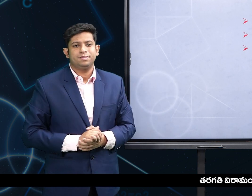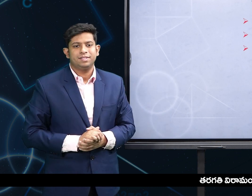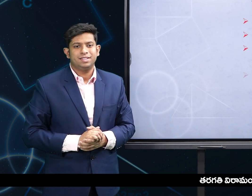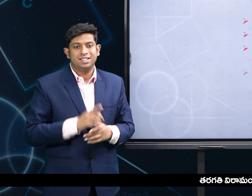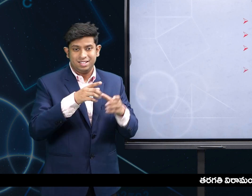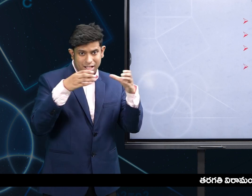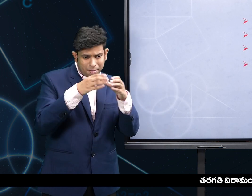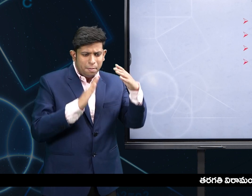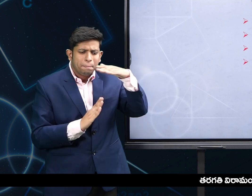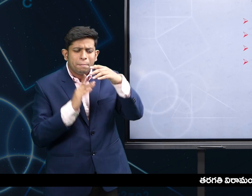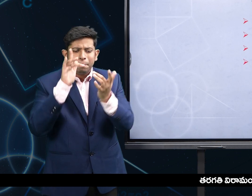తరగతి విరామం,